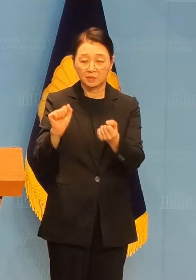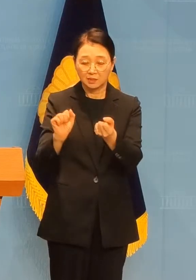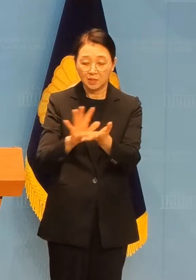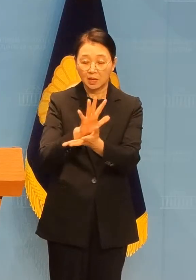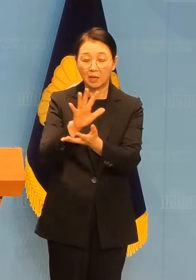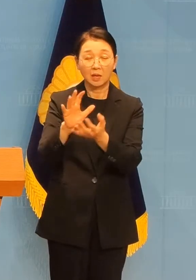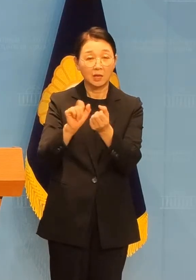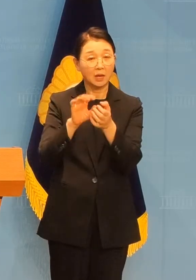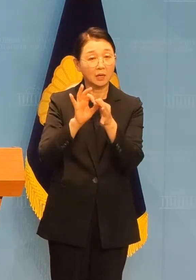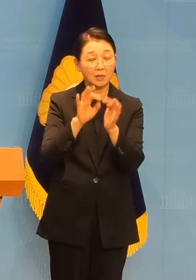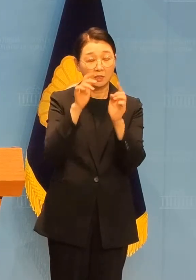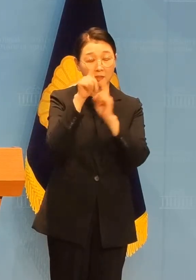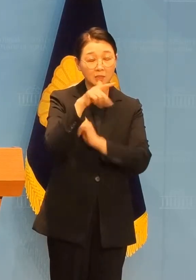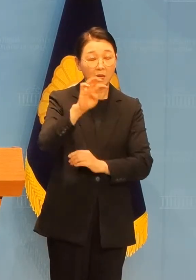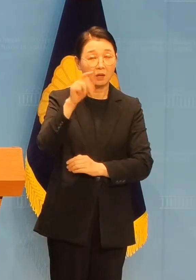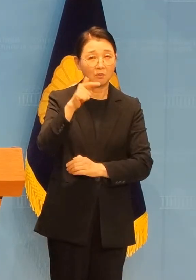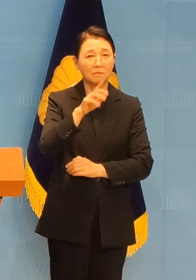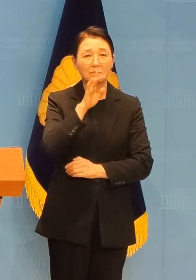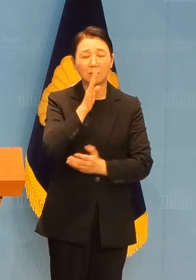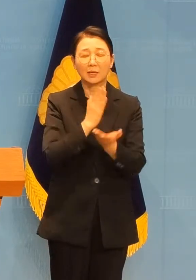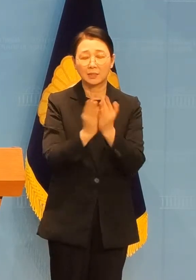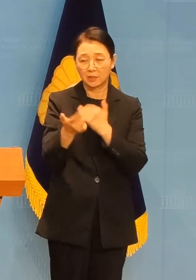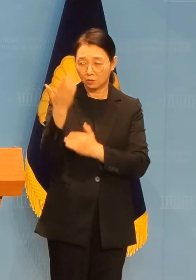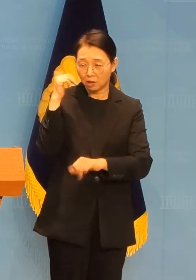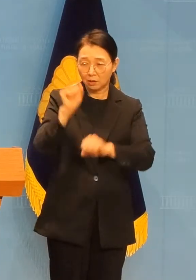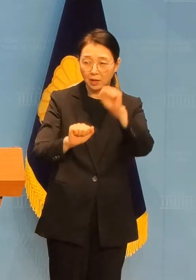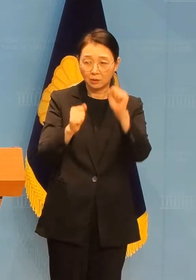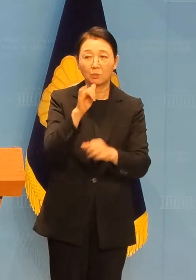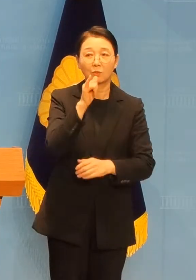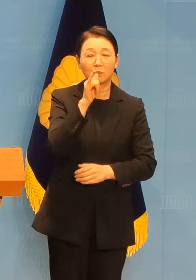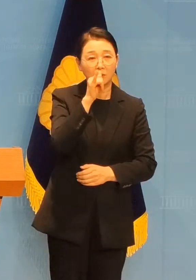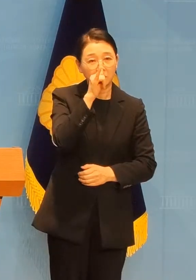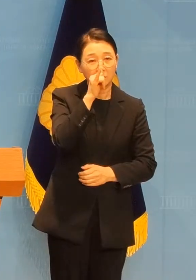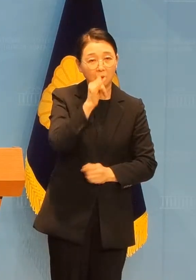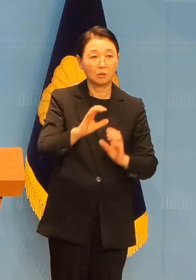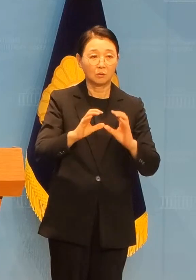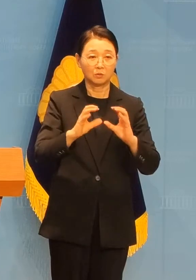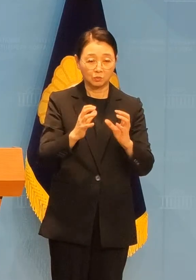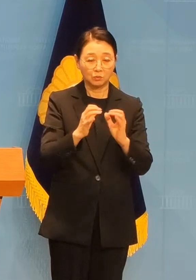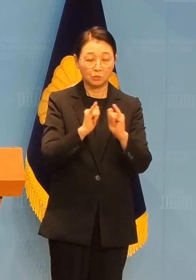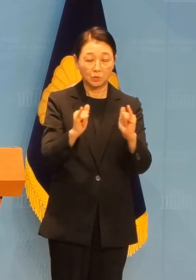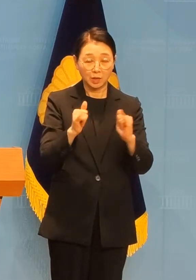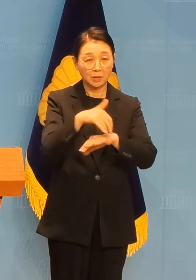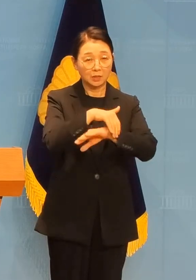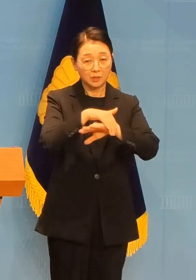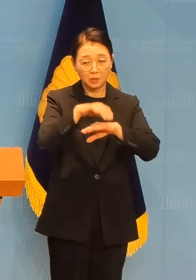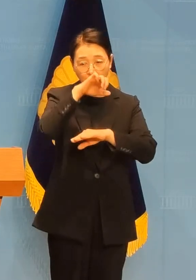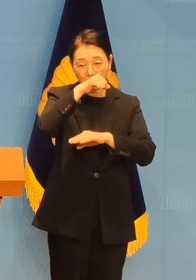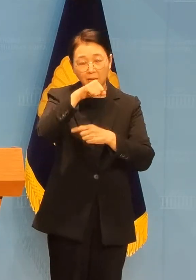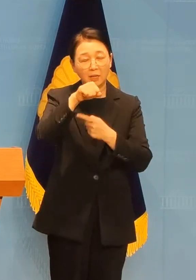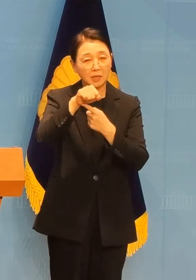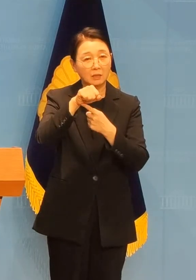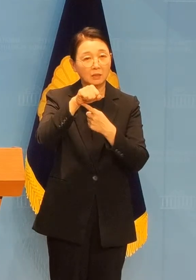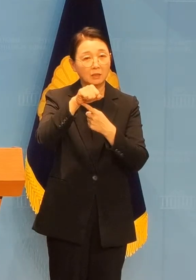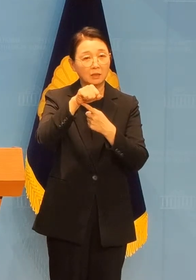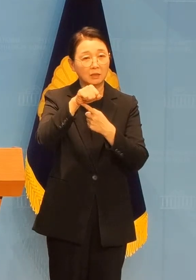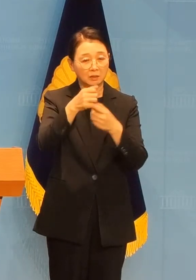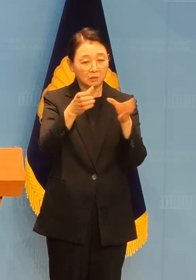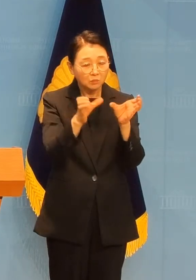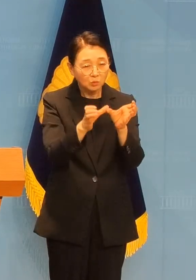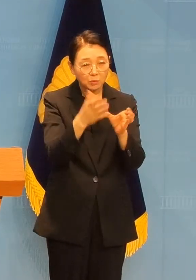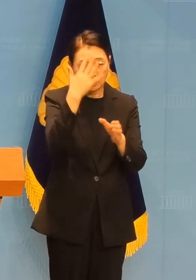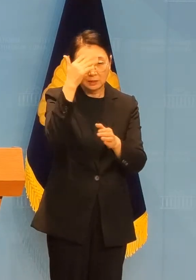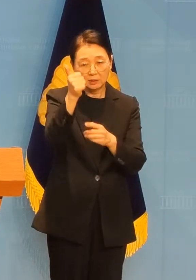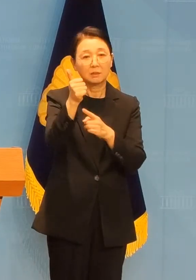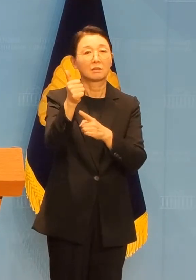이해훈 후보자의 부적절한 과거 행적과 더불어 국가의 기획 예산을 다룰 부처의